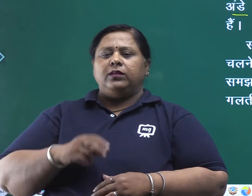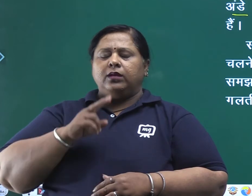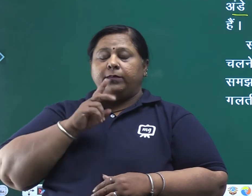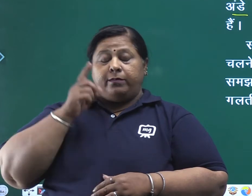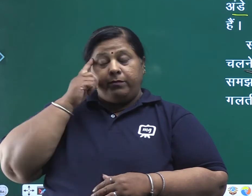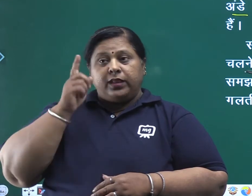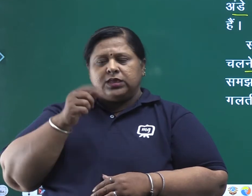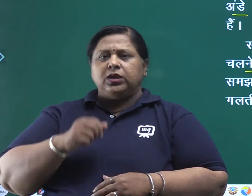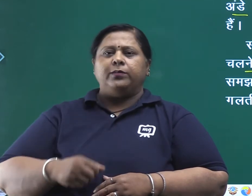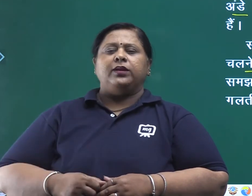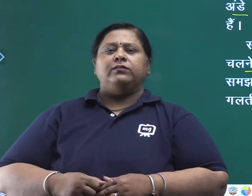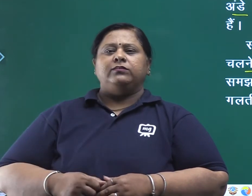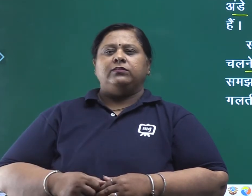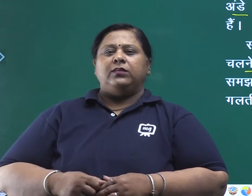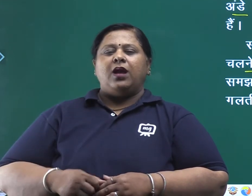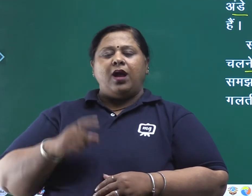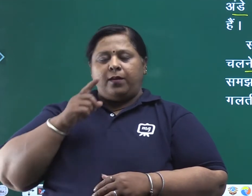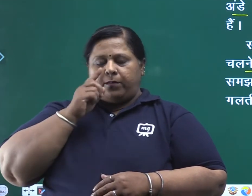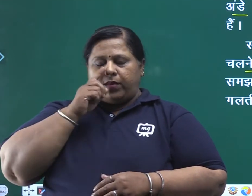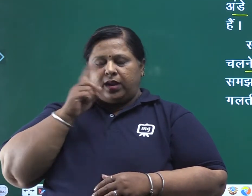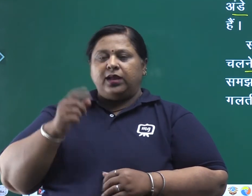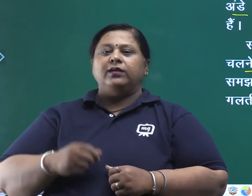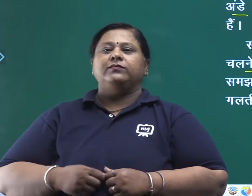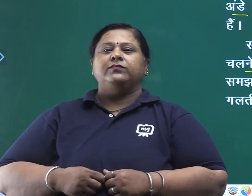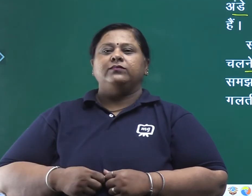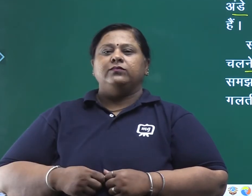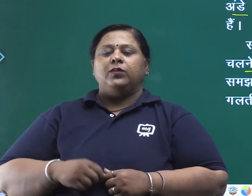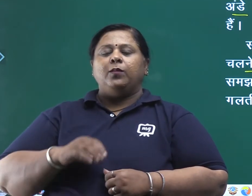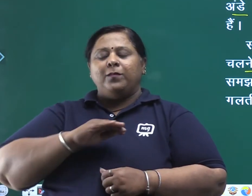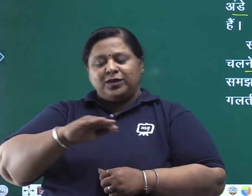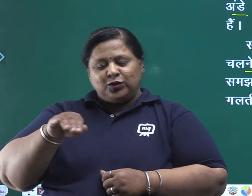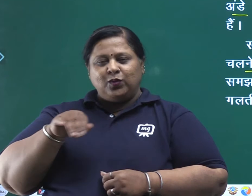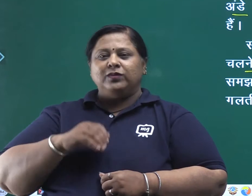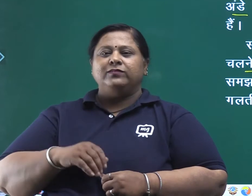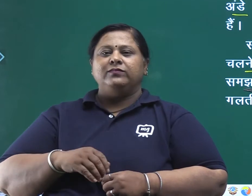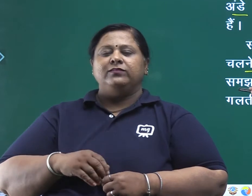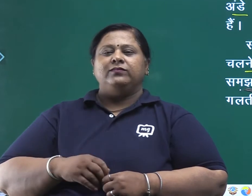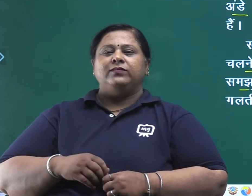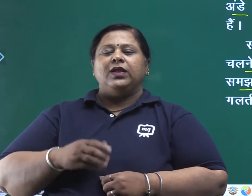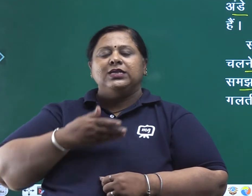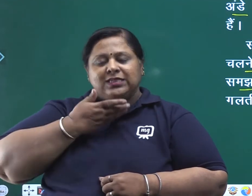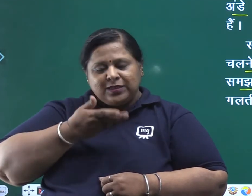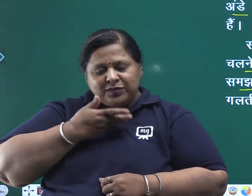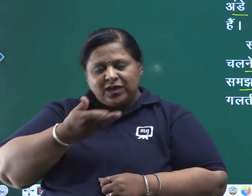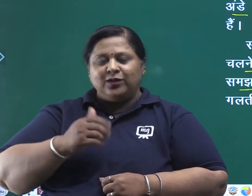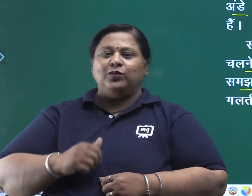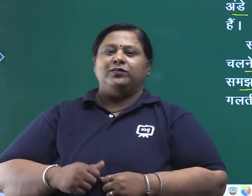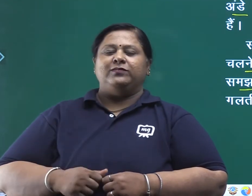पता चलने पर अम्मा ने बच्चों को समझाया